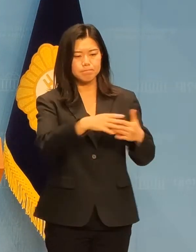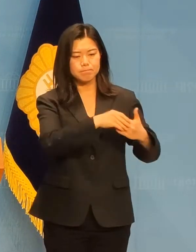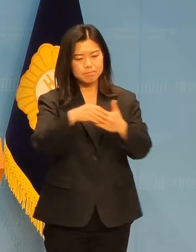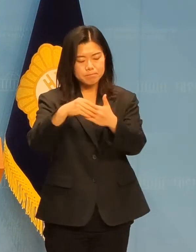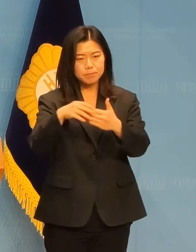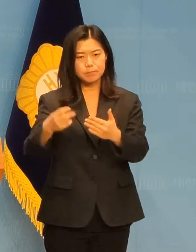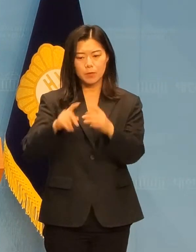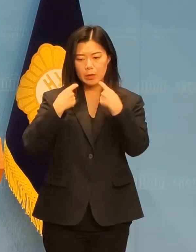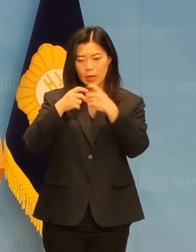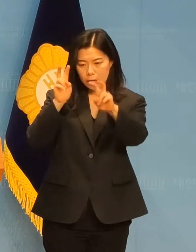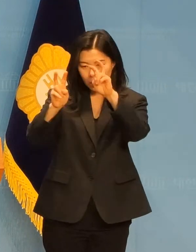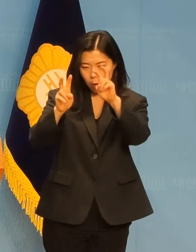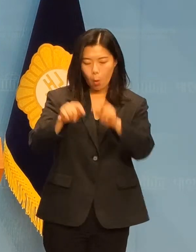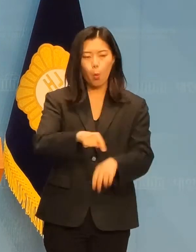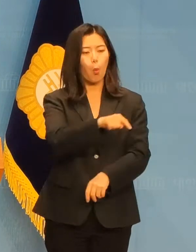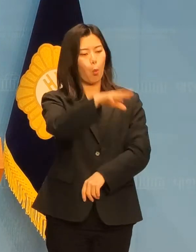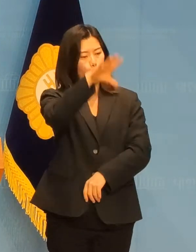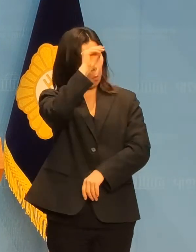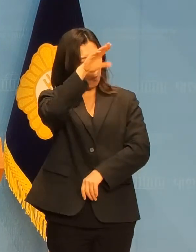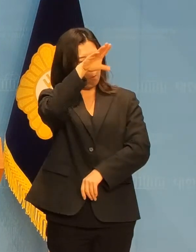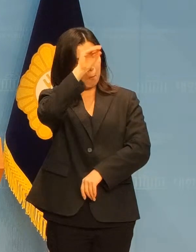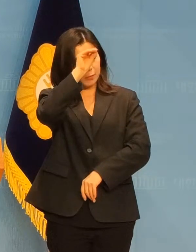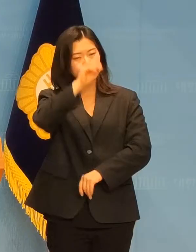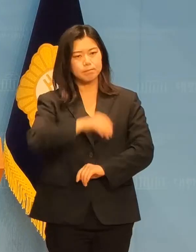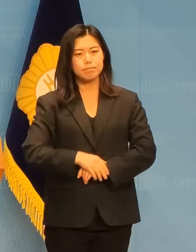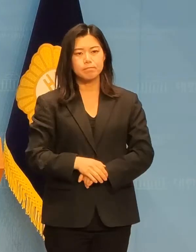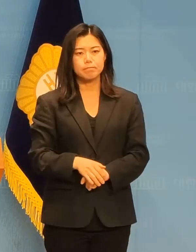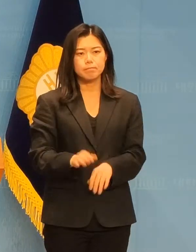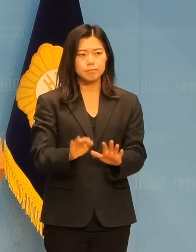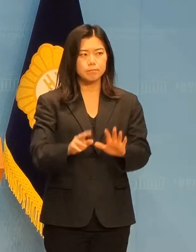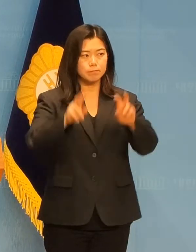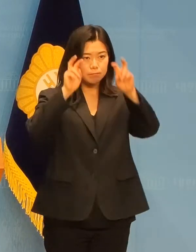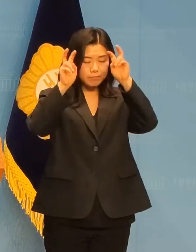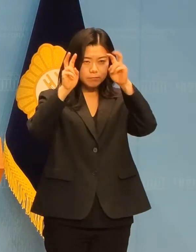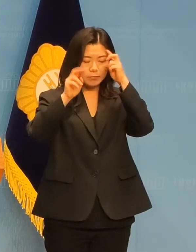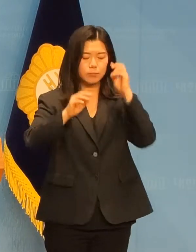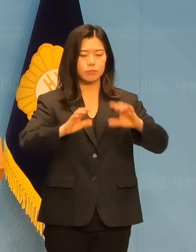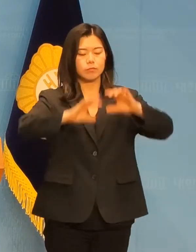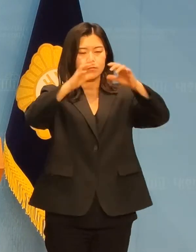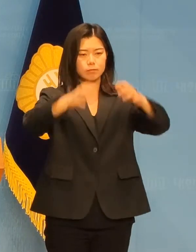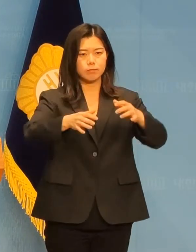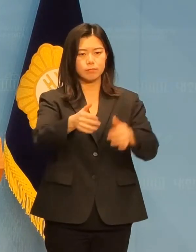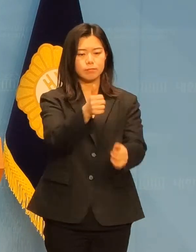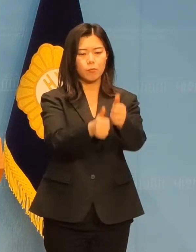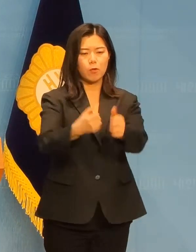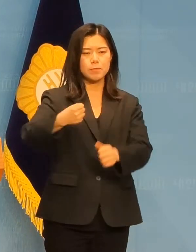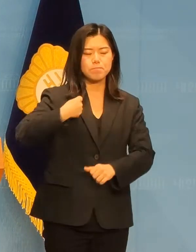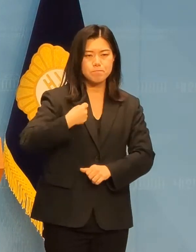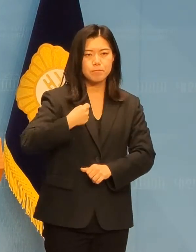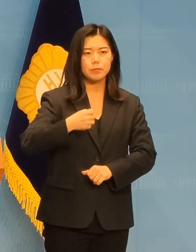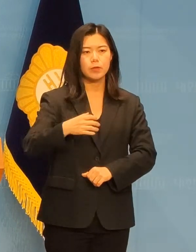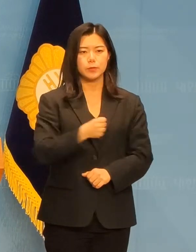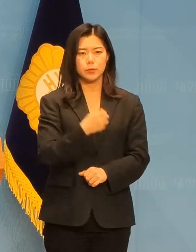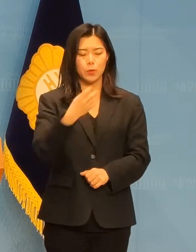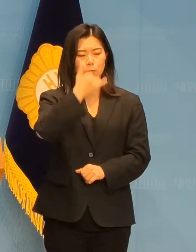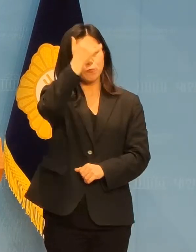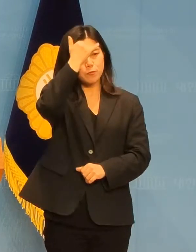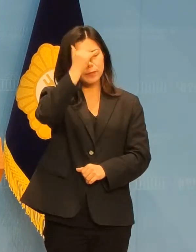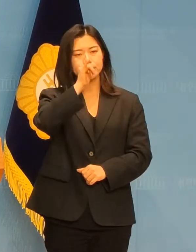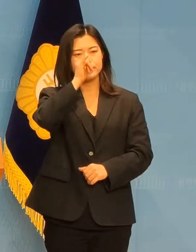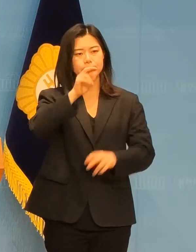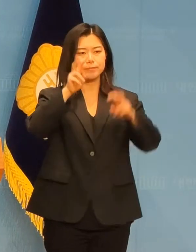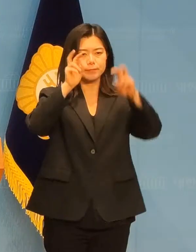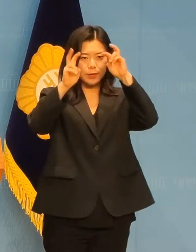이를 적극적으로 벤치마킹해 우리 기업들이 세계에서 가장 경쟁력 있으면서 윤리적인